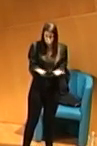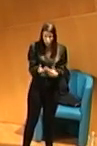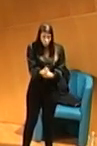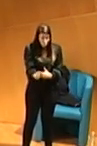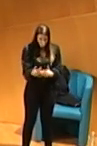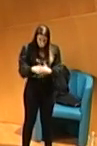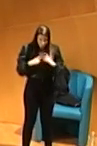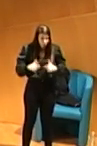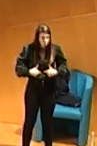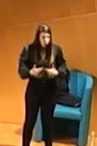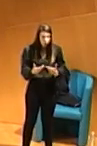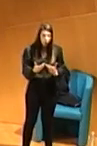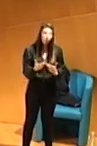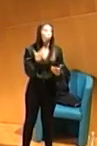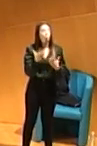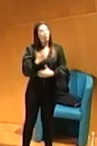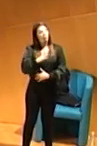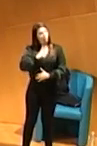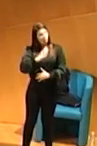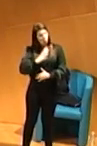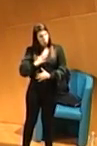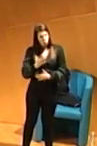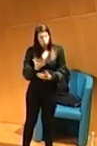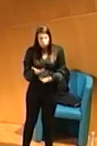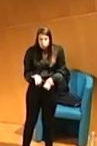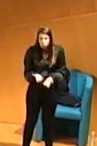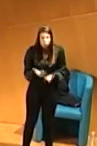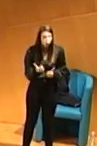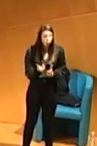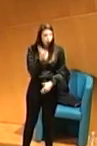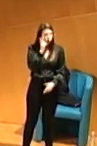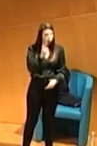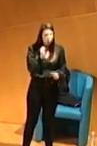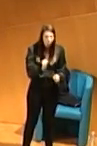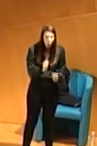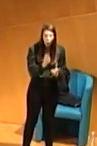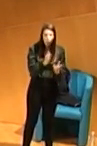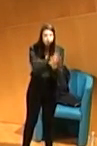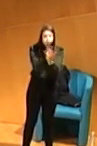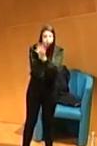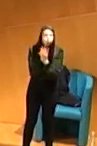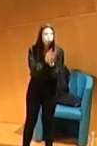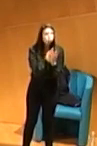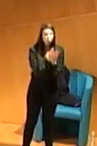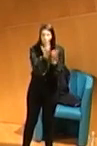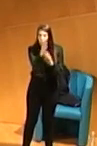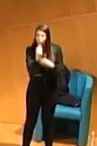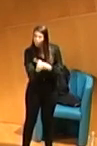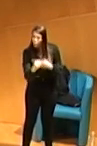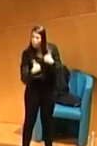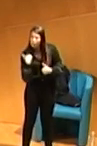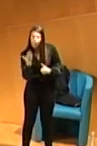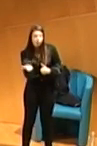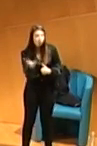chances que quand Géraldine était petite, de croiser à l'école des enfants qui ont un handicap. Peut-être